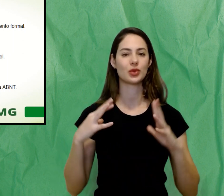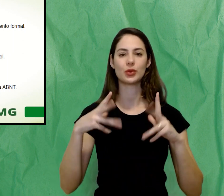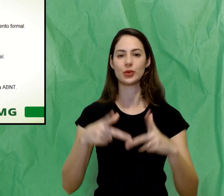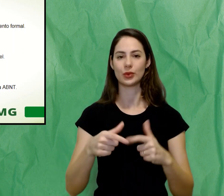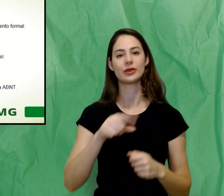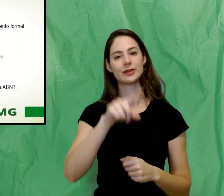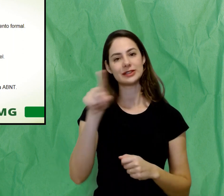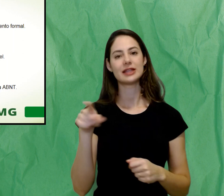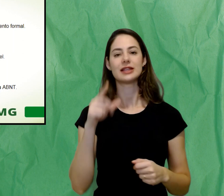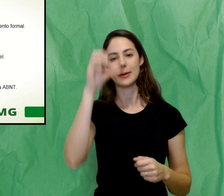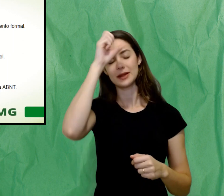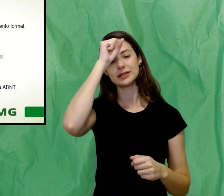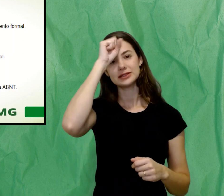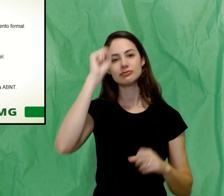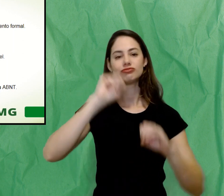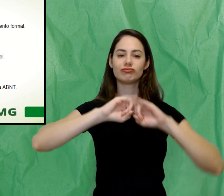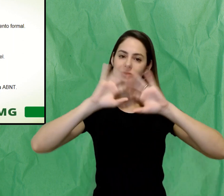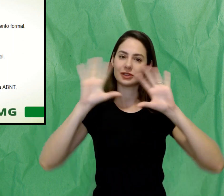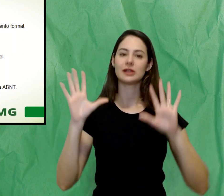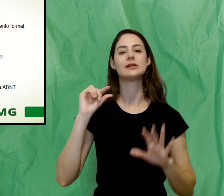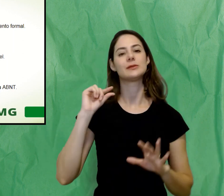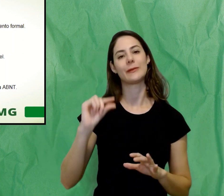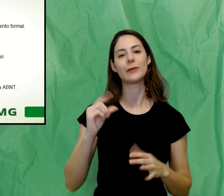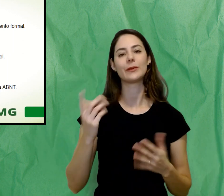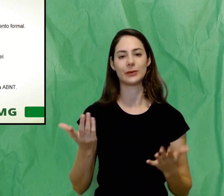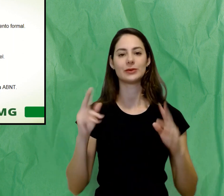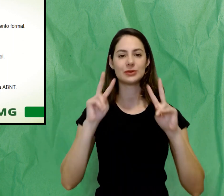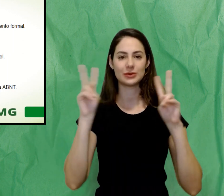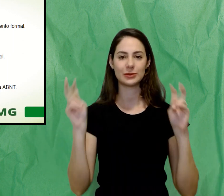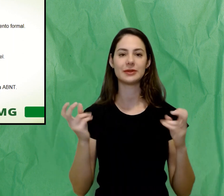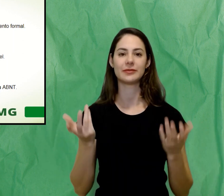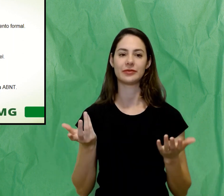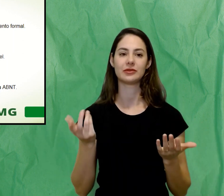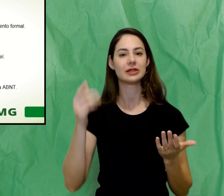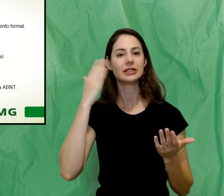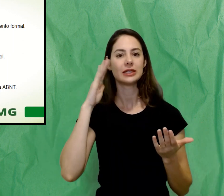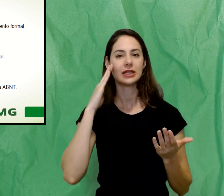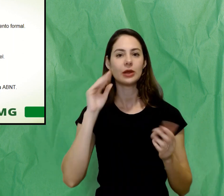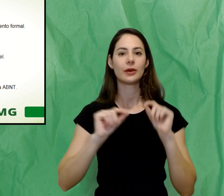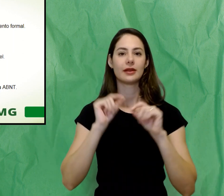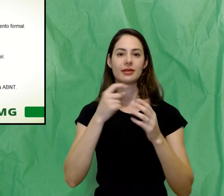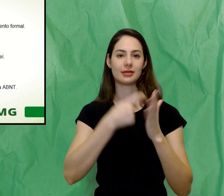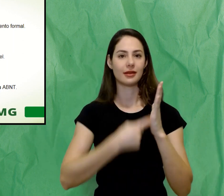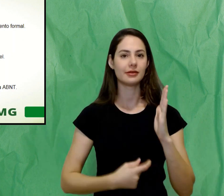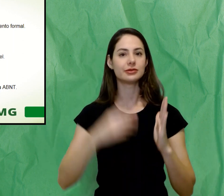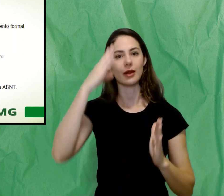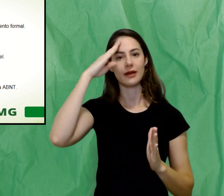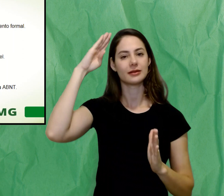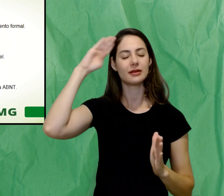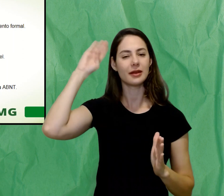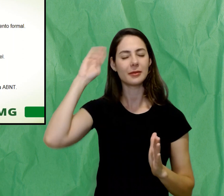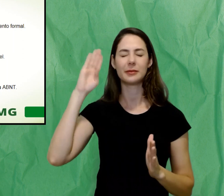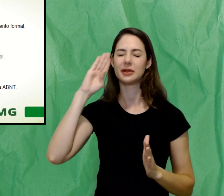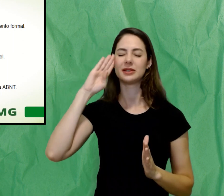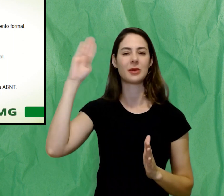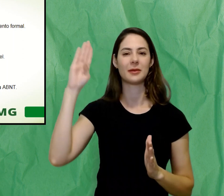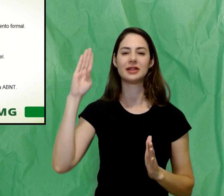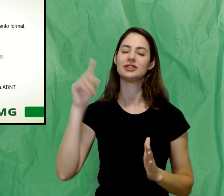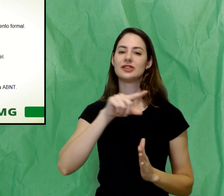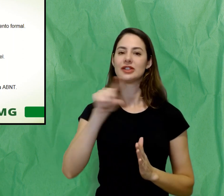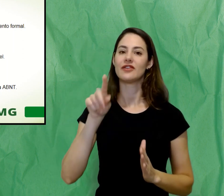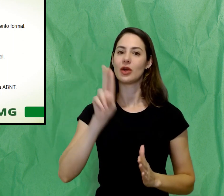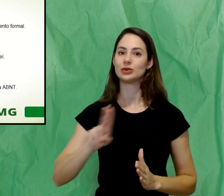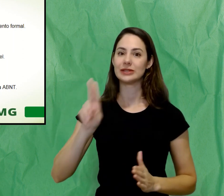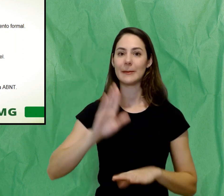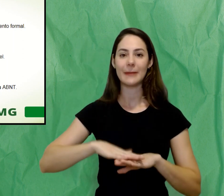que você viu, né? Que tenha esclarecido um pouco mais essa sua noção sobre textos acadêmicos, principalmente aqueles que você vai